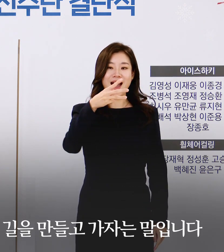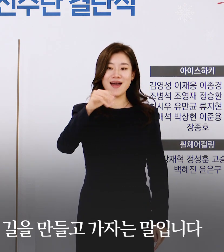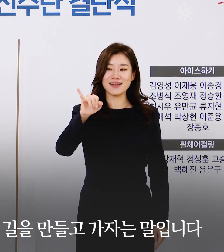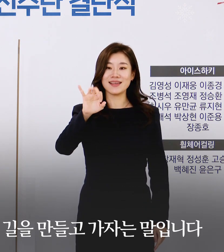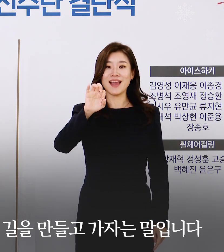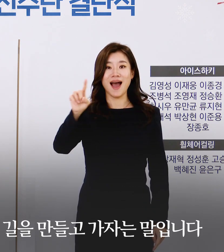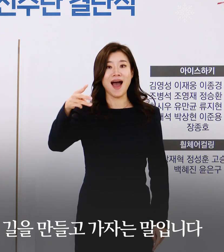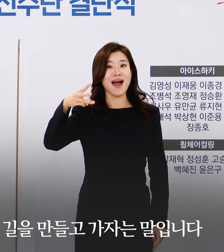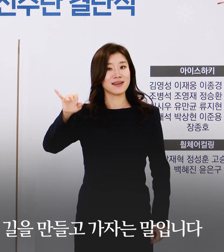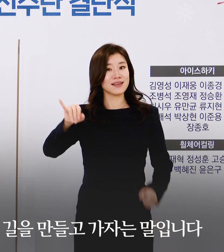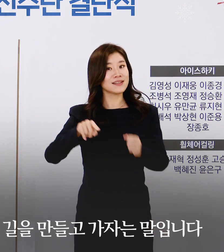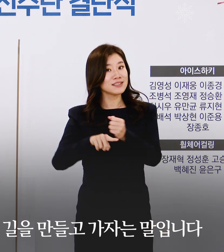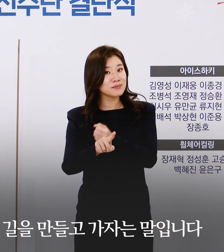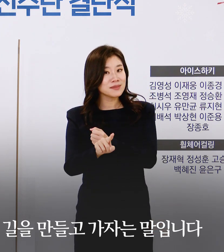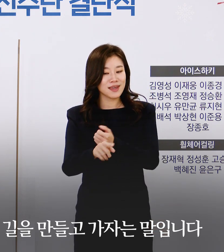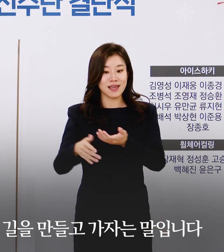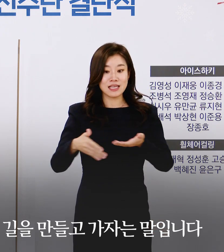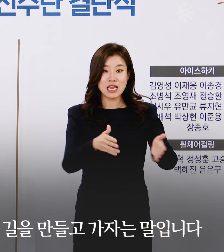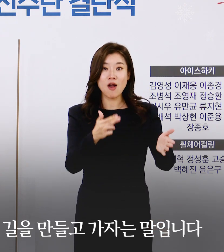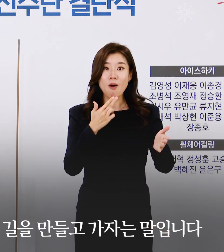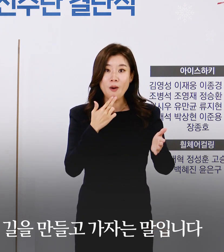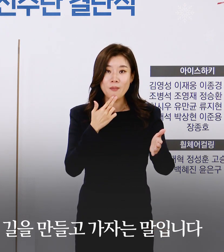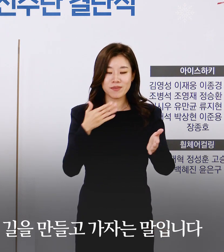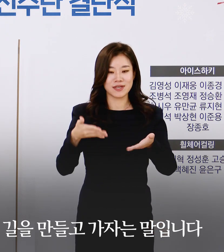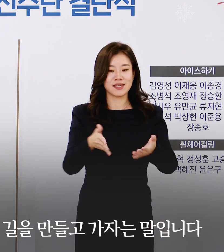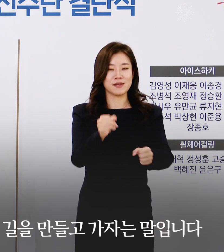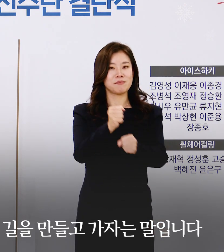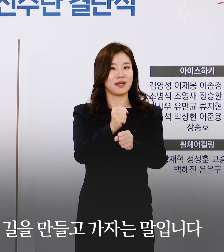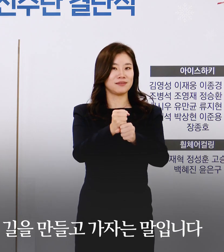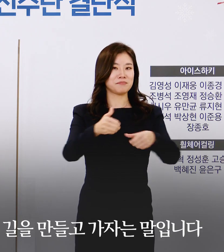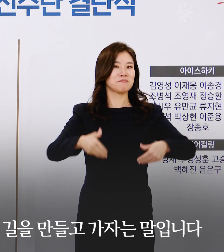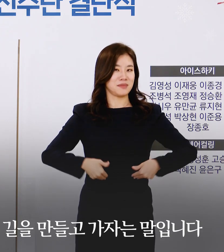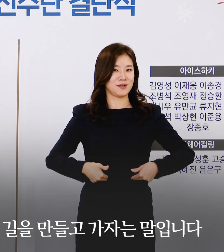없으면 길을 만들고 가자는 말입니다.